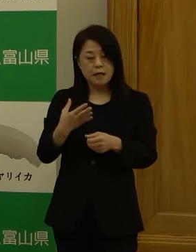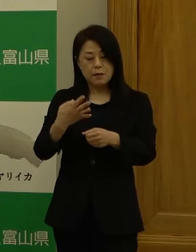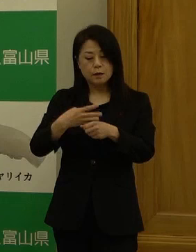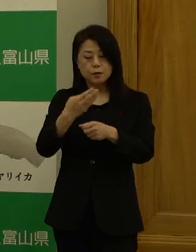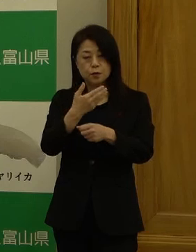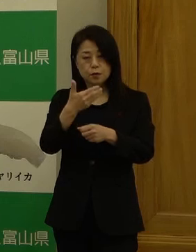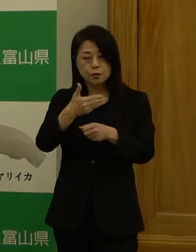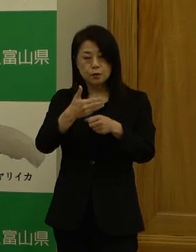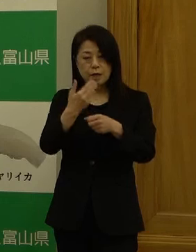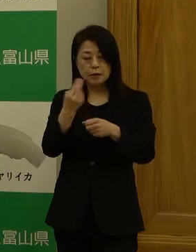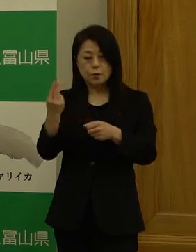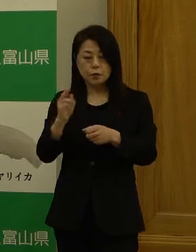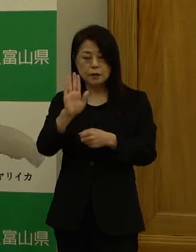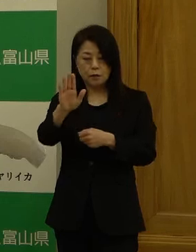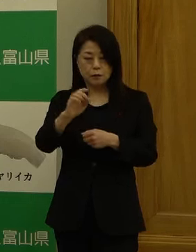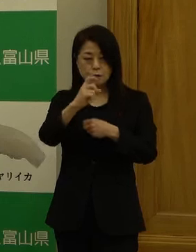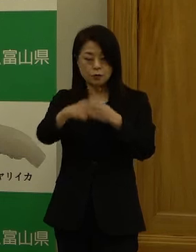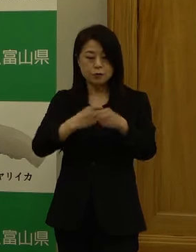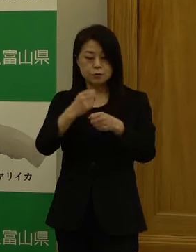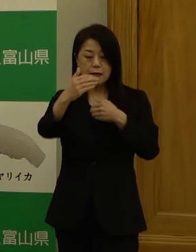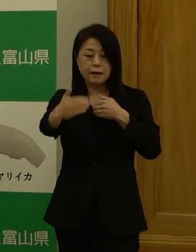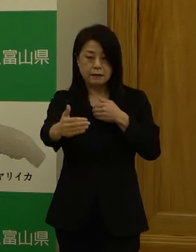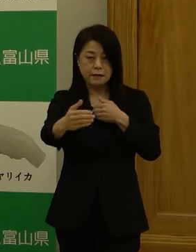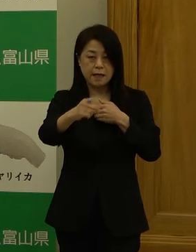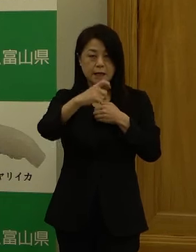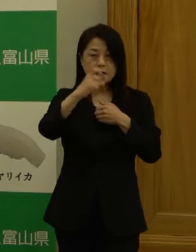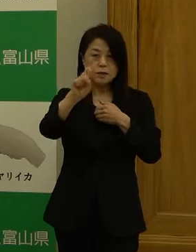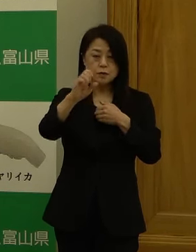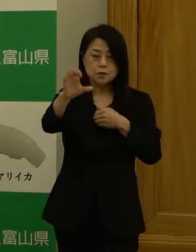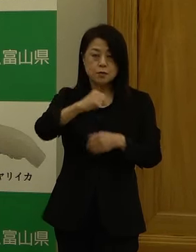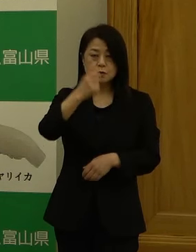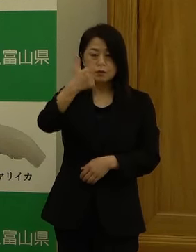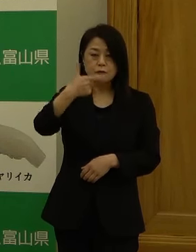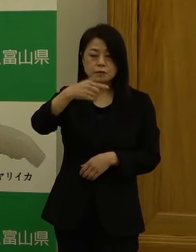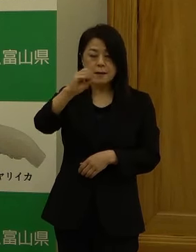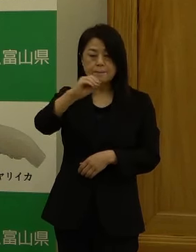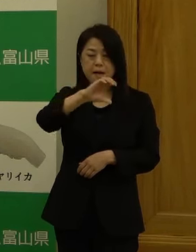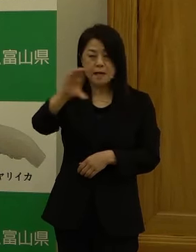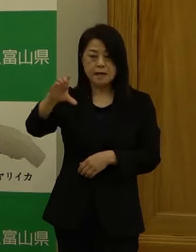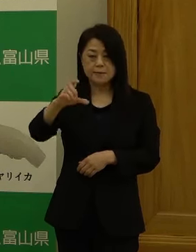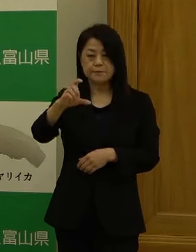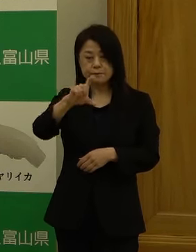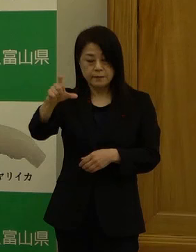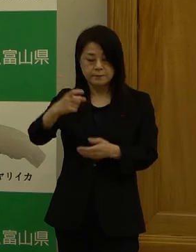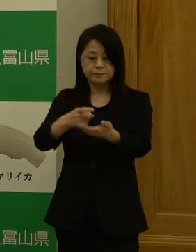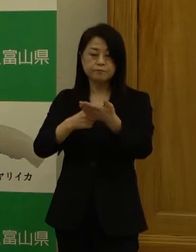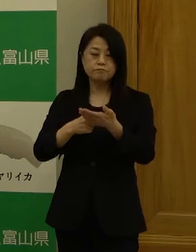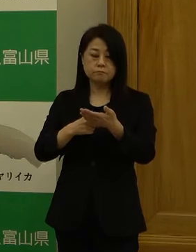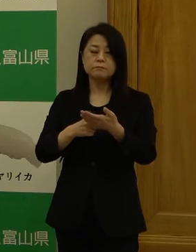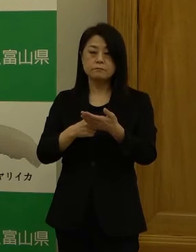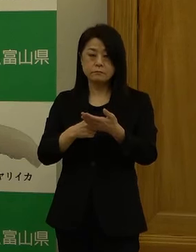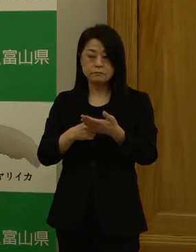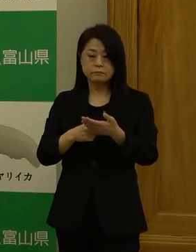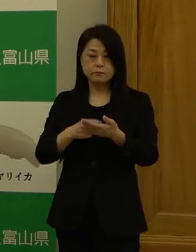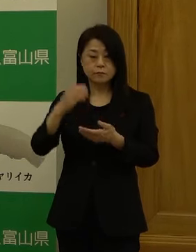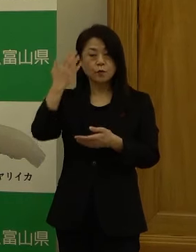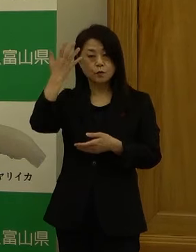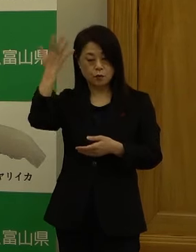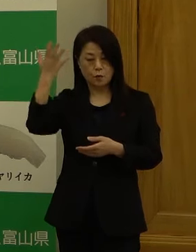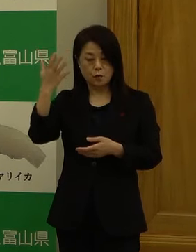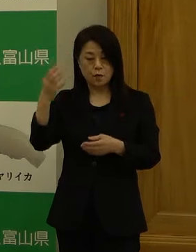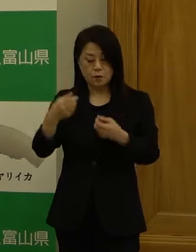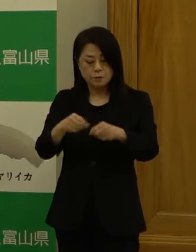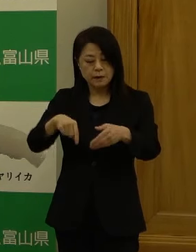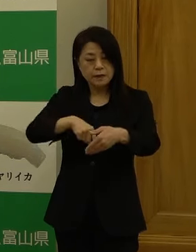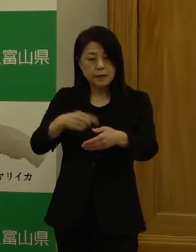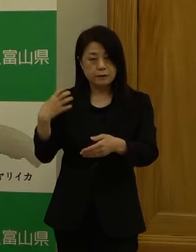の10年間で約10億6000万円となる見込みです。詳細については担当課